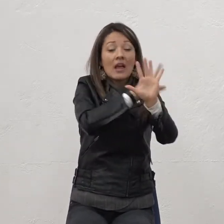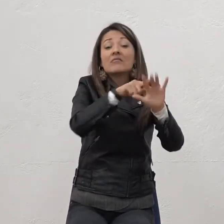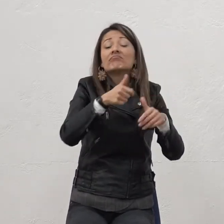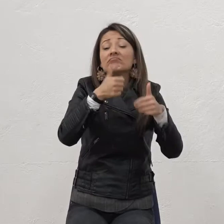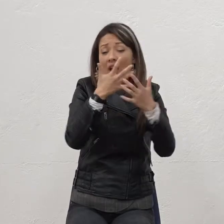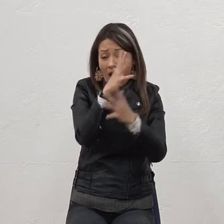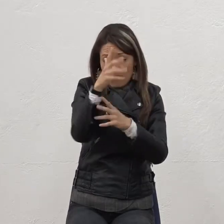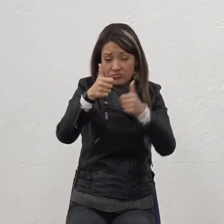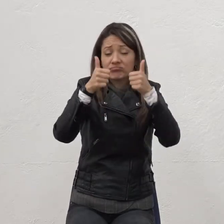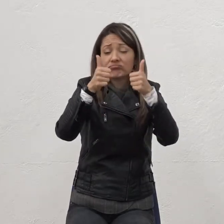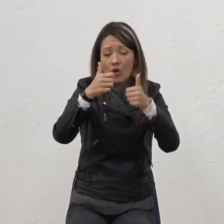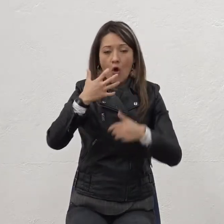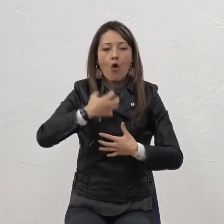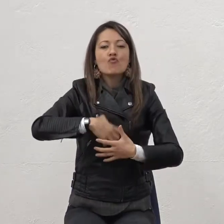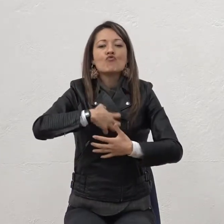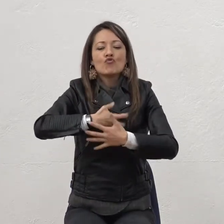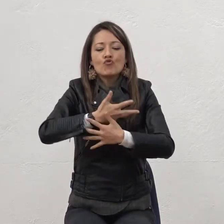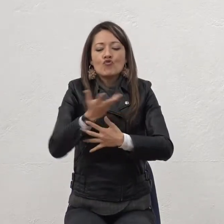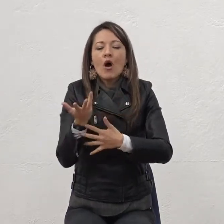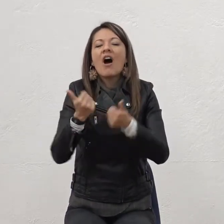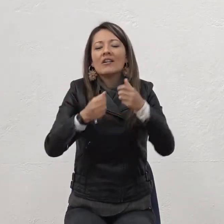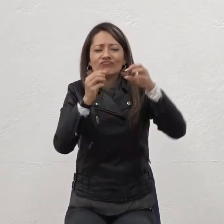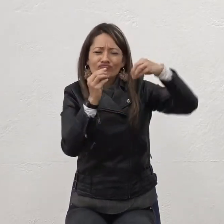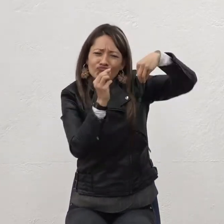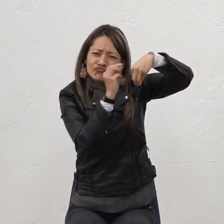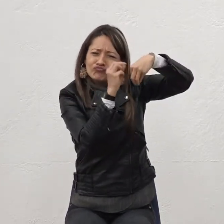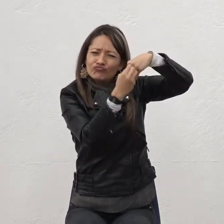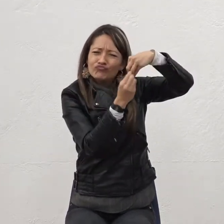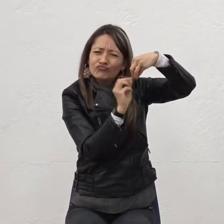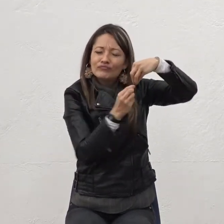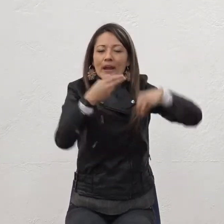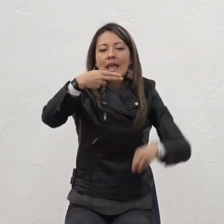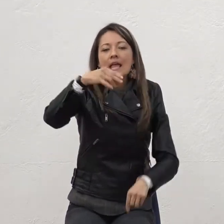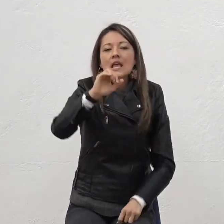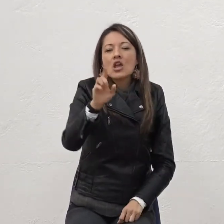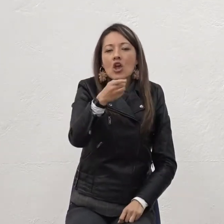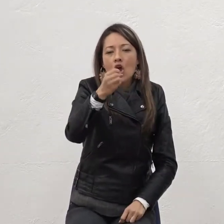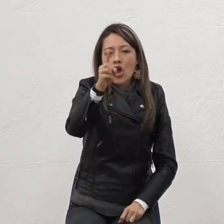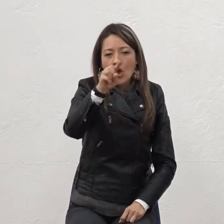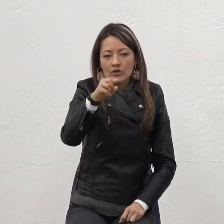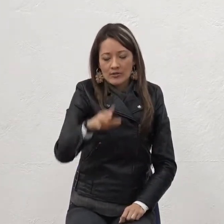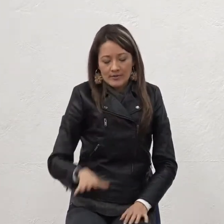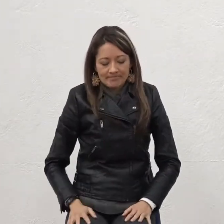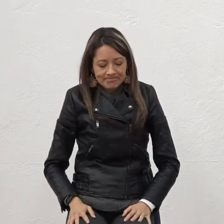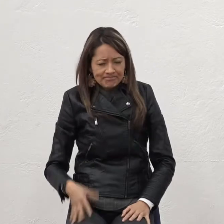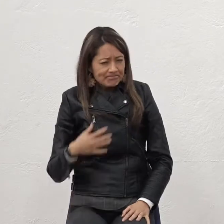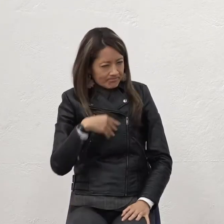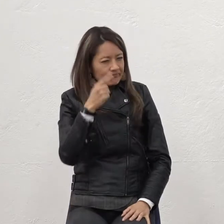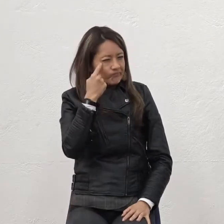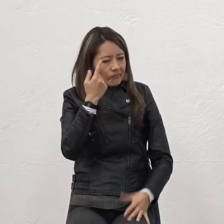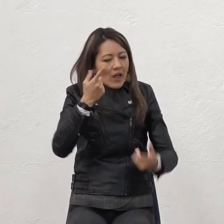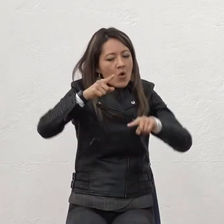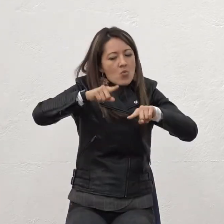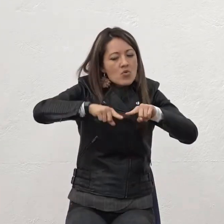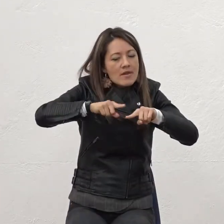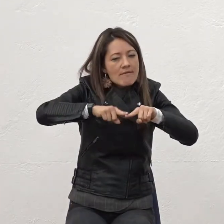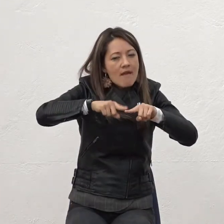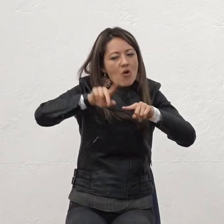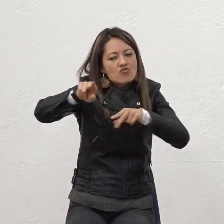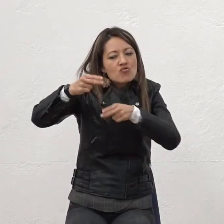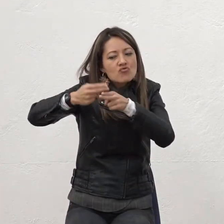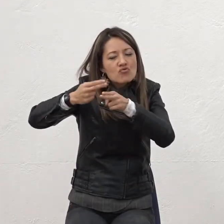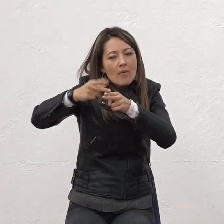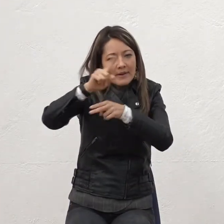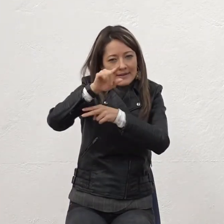frutos de higos. Era un árbol muy conocido allí en esta región. Y estuve mirando en griego qué significaba